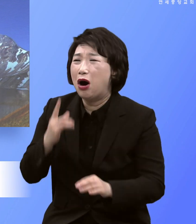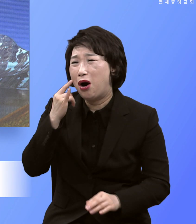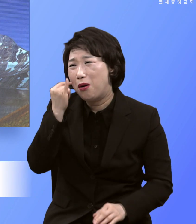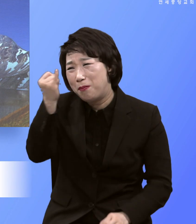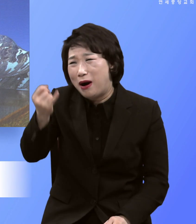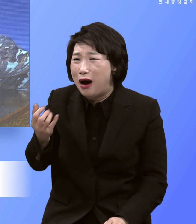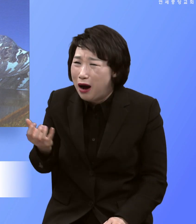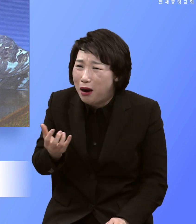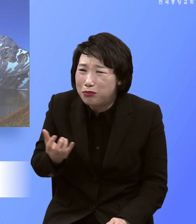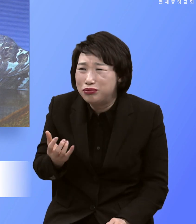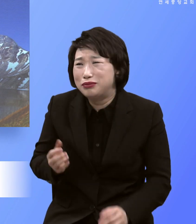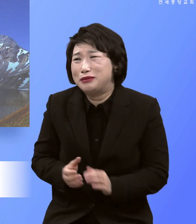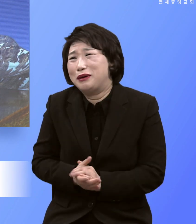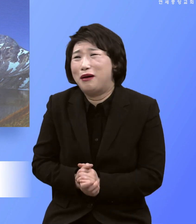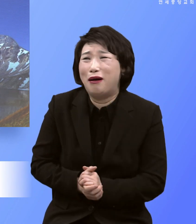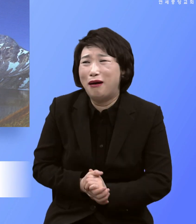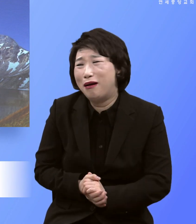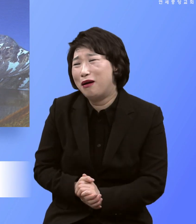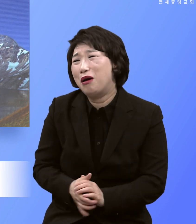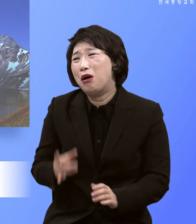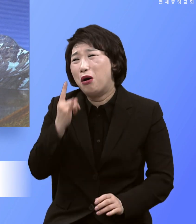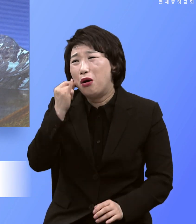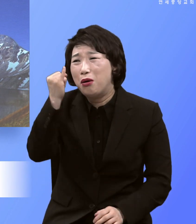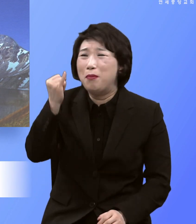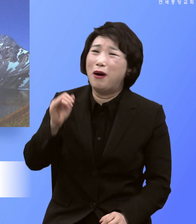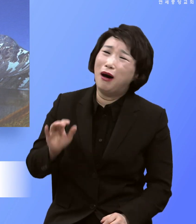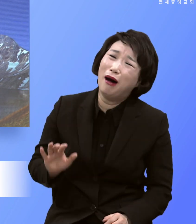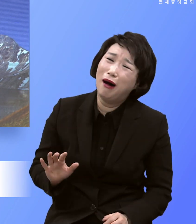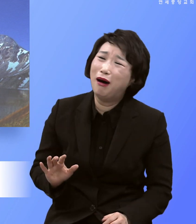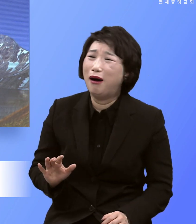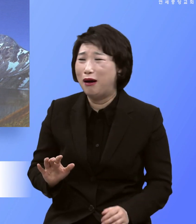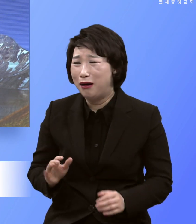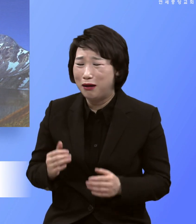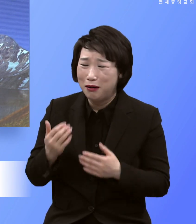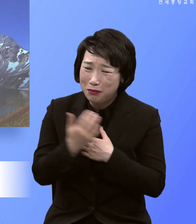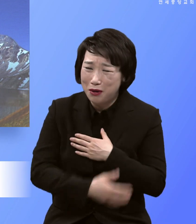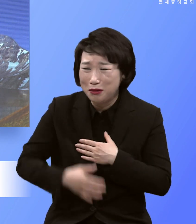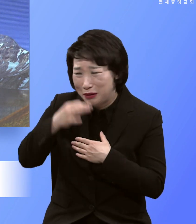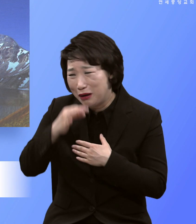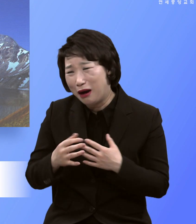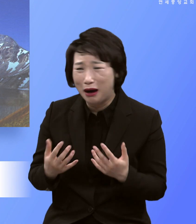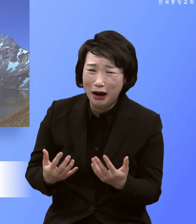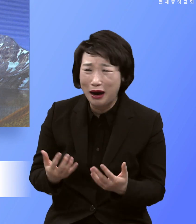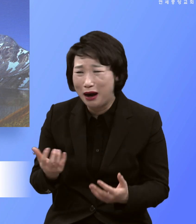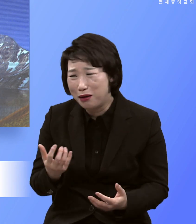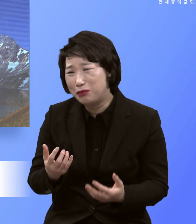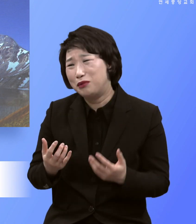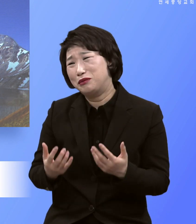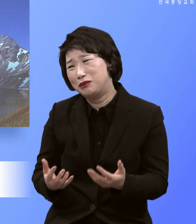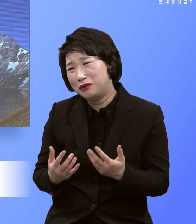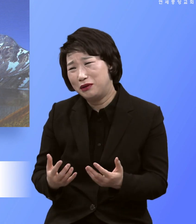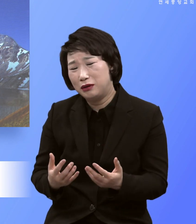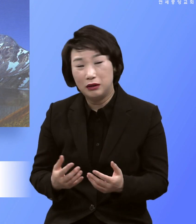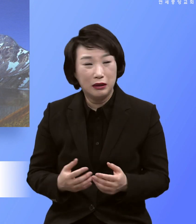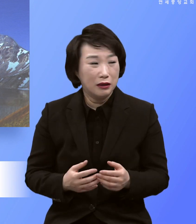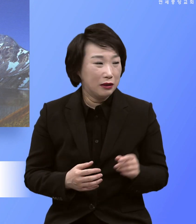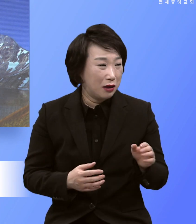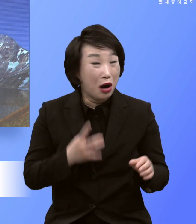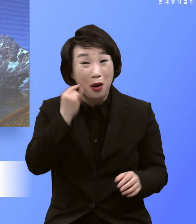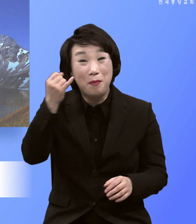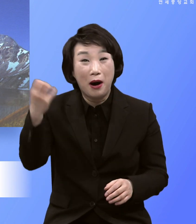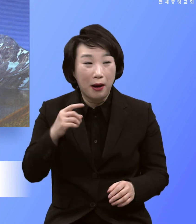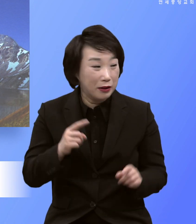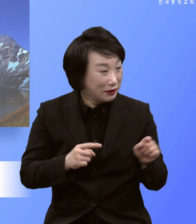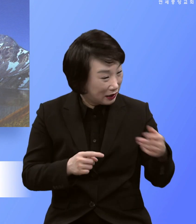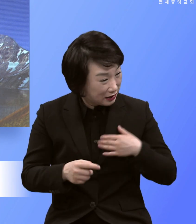아프지 않아요. 엄마, 얼마나 힘드셔요. 네가 볼 때